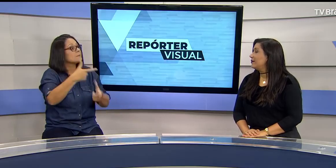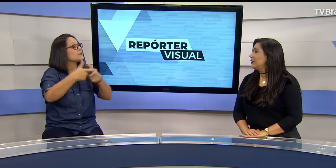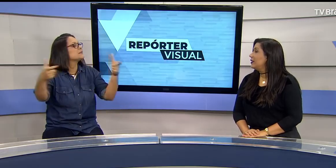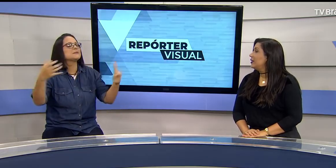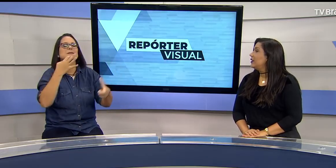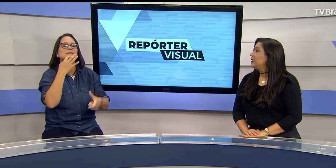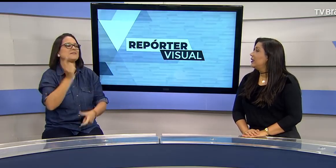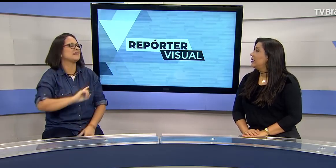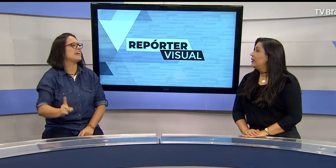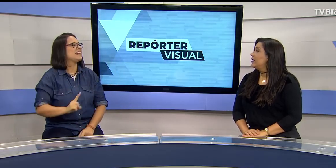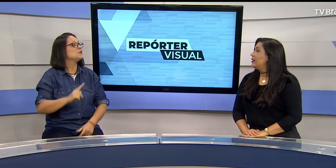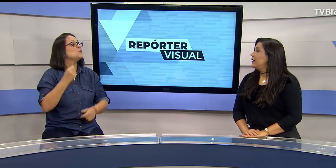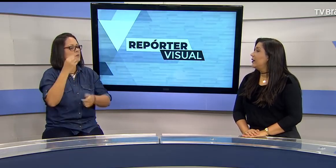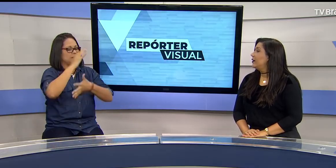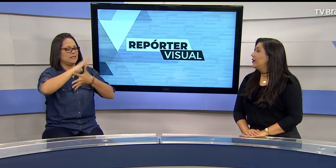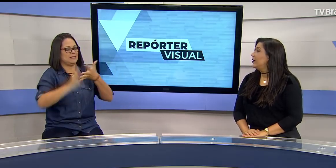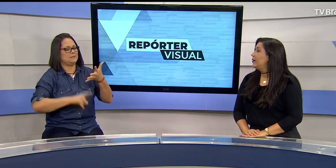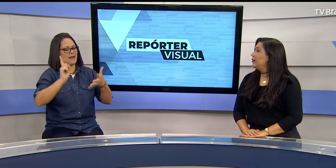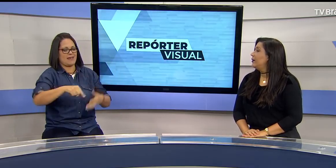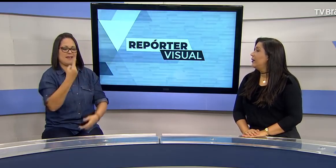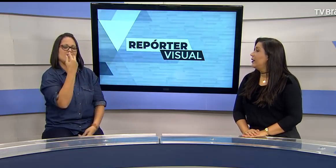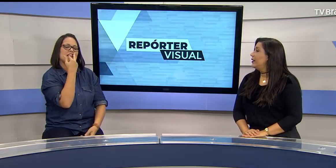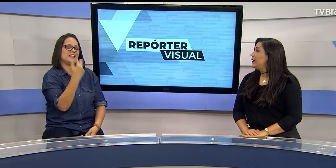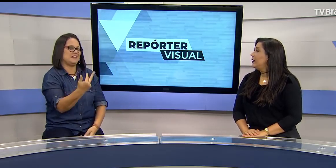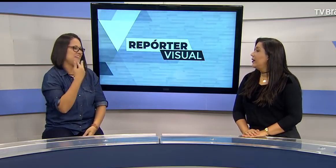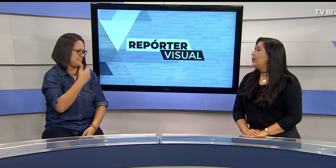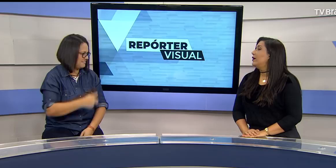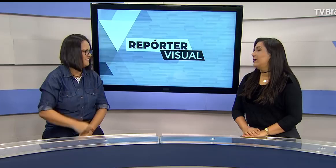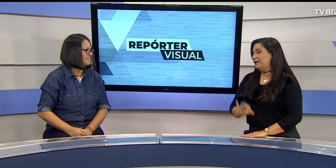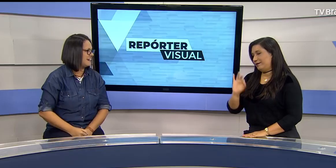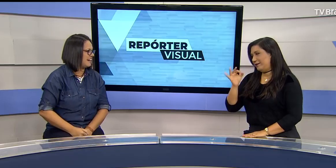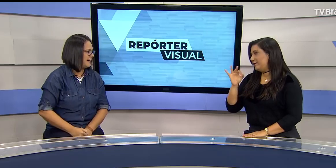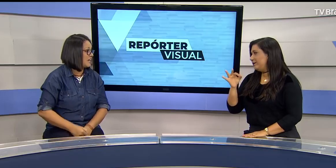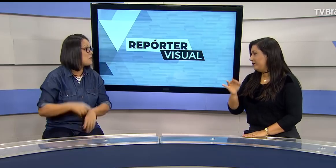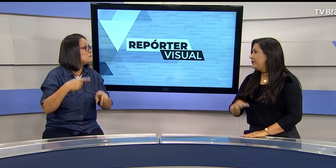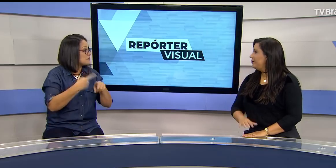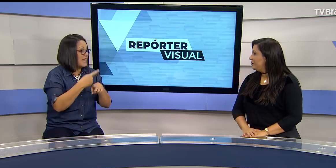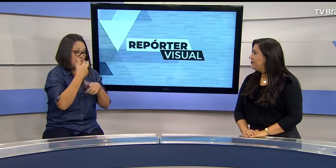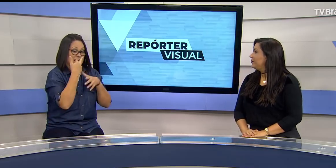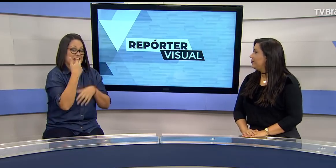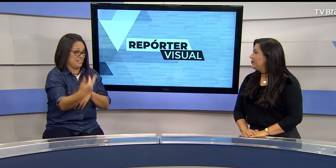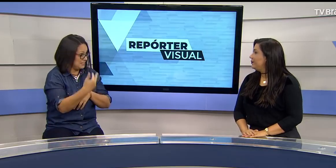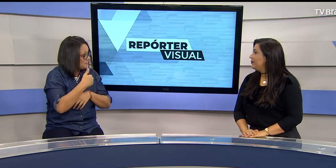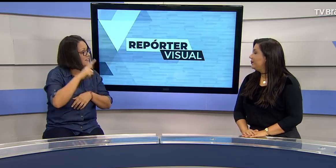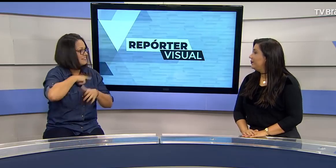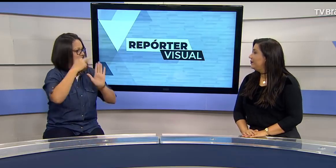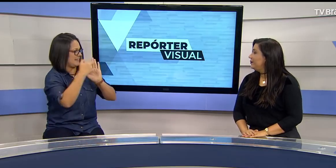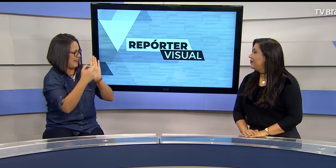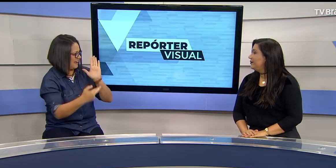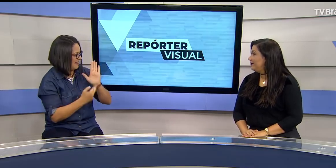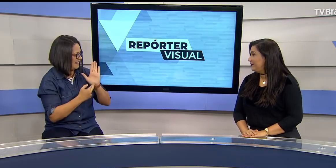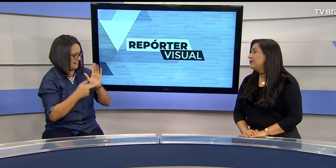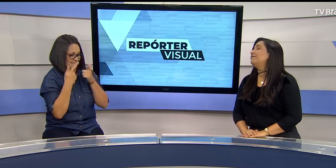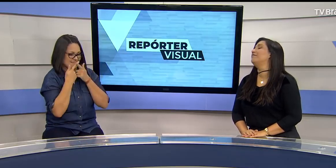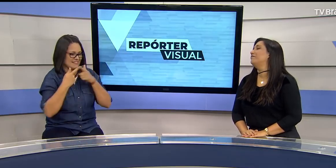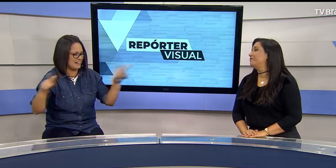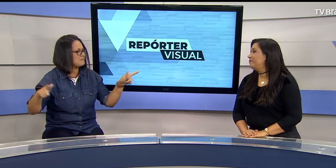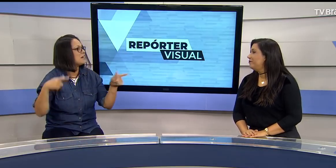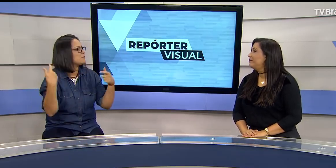ficasse lento demais. Tem que ter uma equiparação na execução da fala. O que muita gente ainda não sabe é que a Libras é uma língua